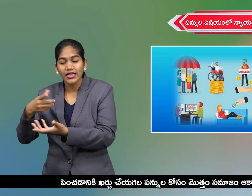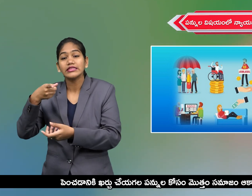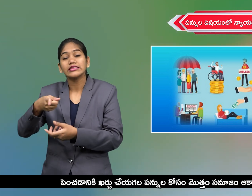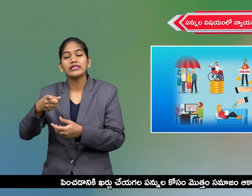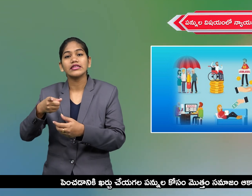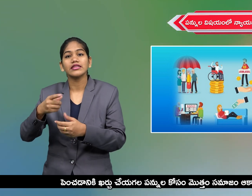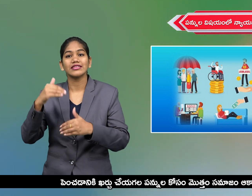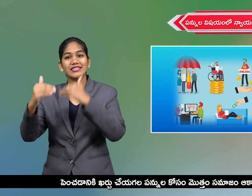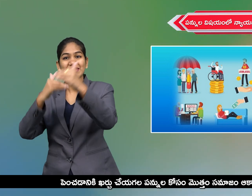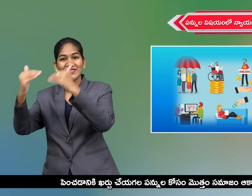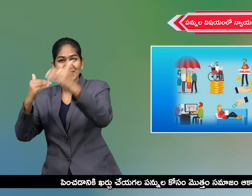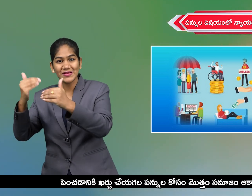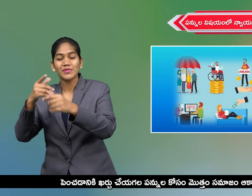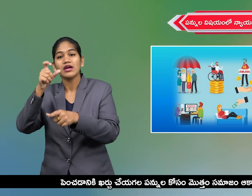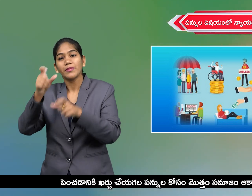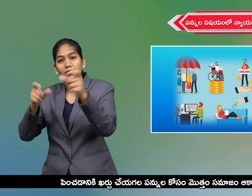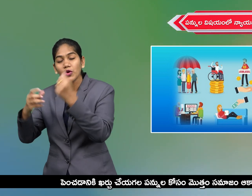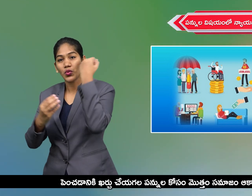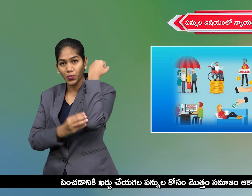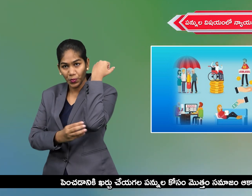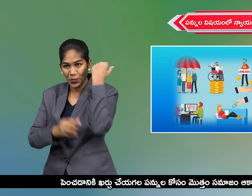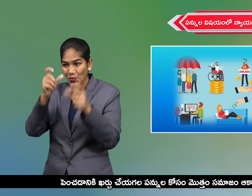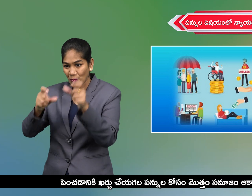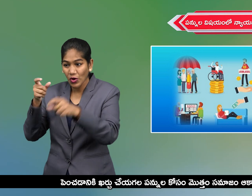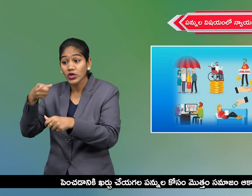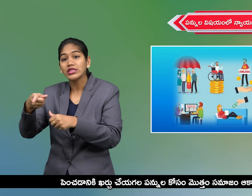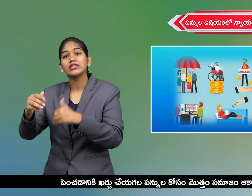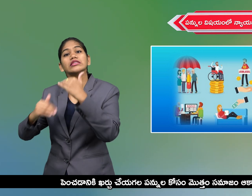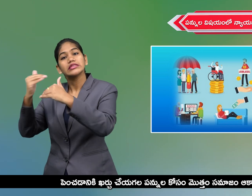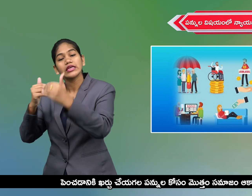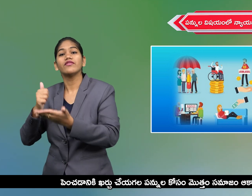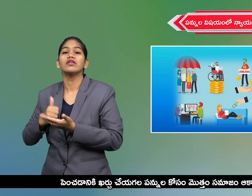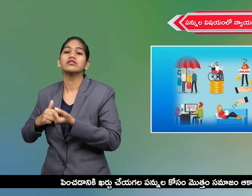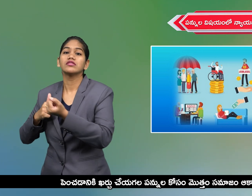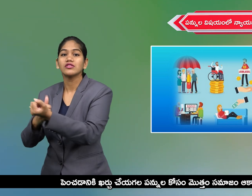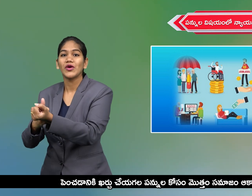పన్నుల కోసం మొత్తం సమాజం ఆకాంక్షిస్తుంది.